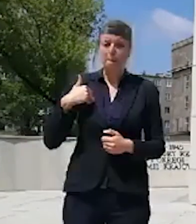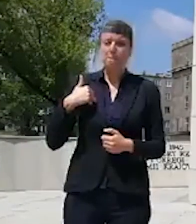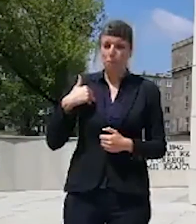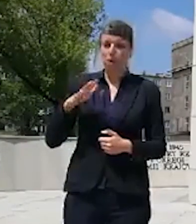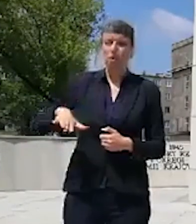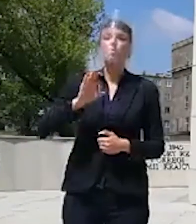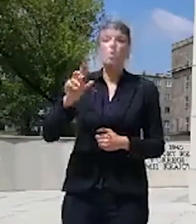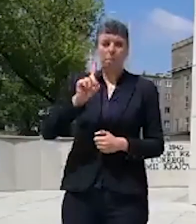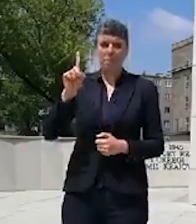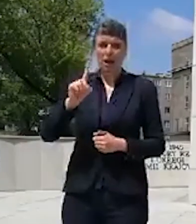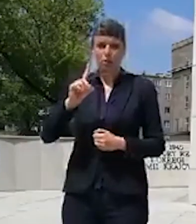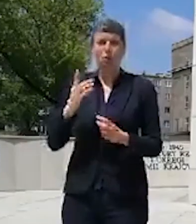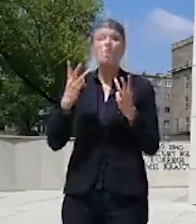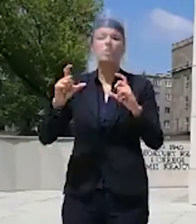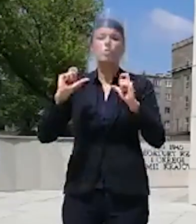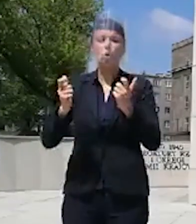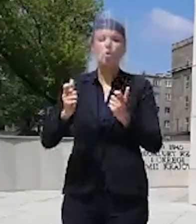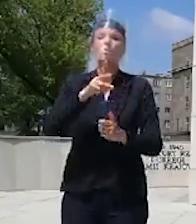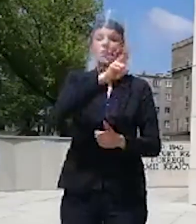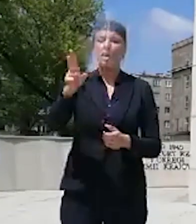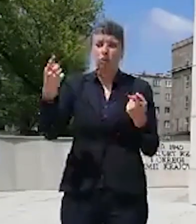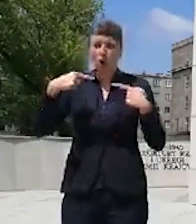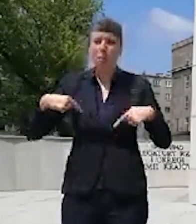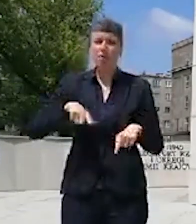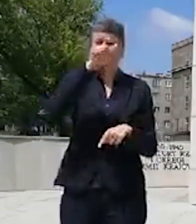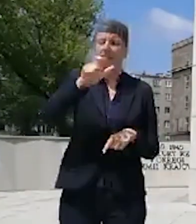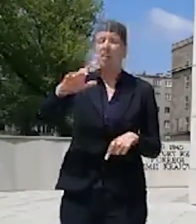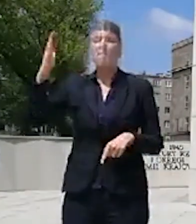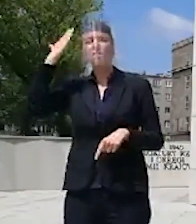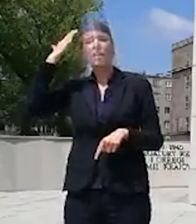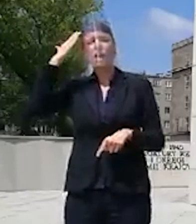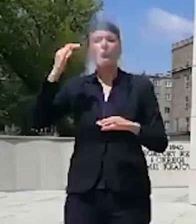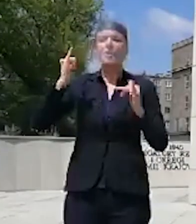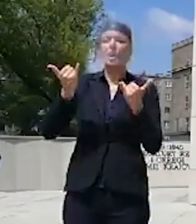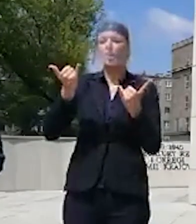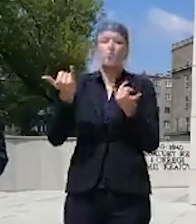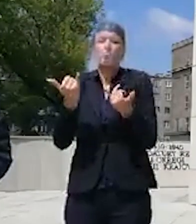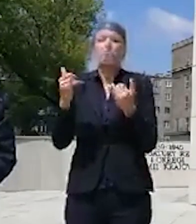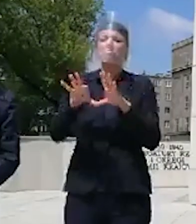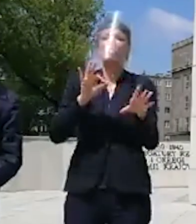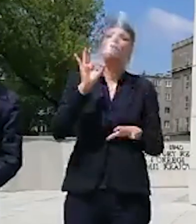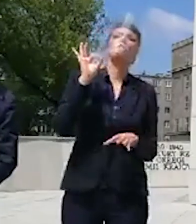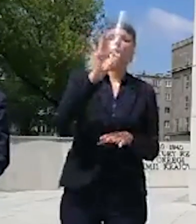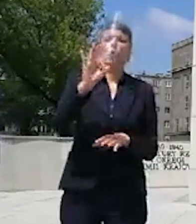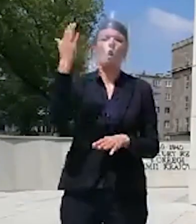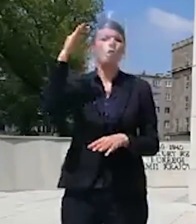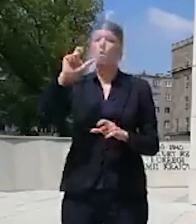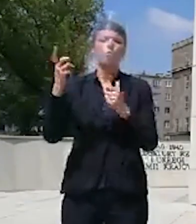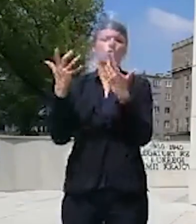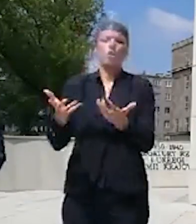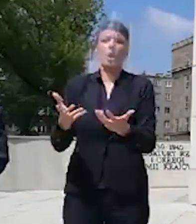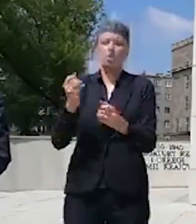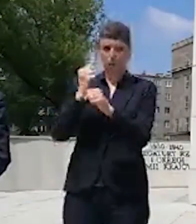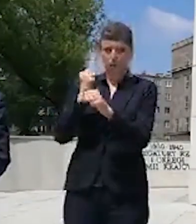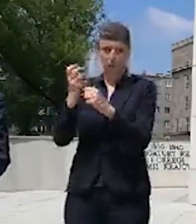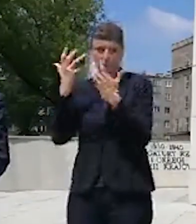nas, obywateli, będzie mógł w jasny sposób realizować swoją wolę w zakresie wychowania dziecka, w zakresie decyzji, czy iść do pracy, czy nie iść